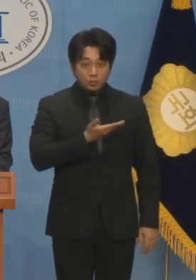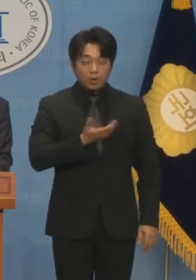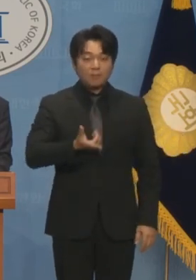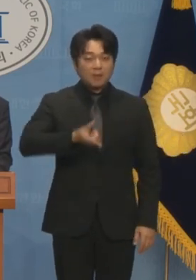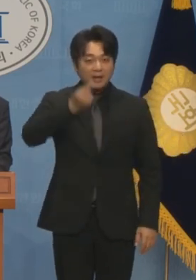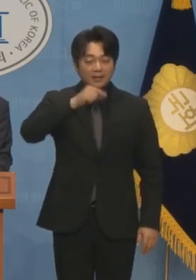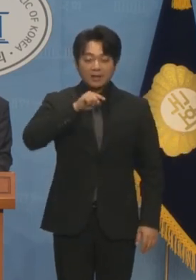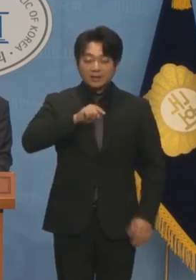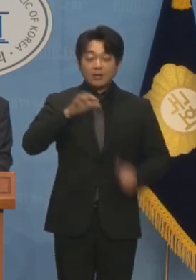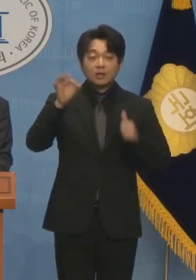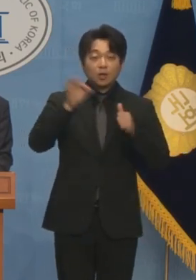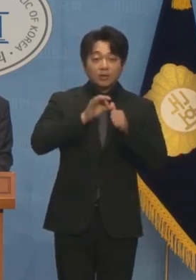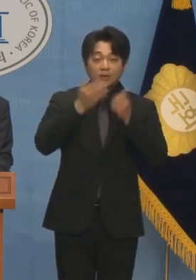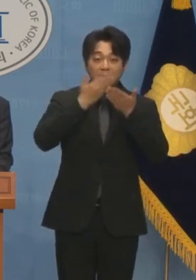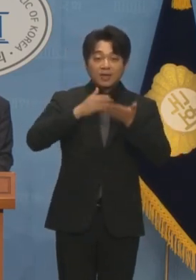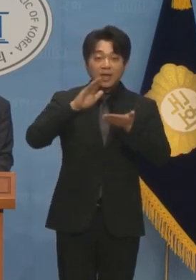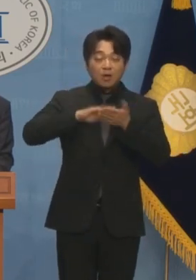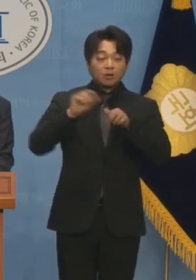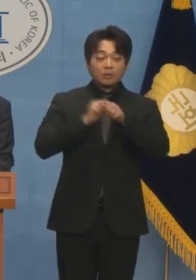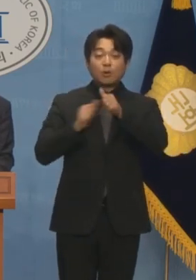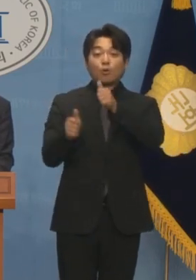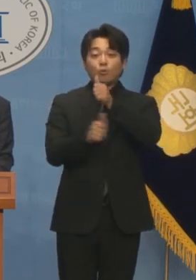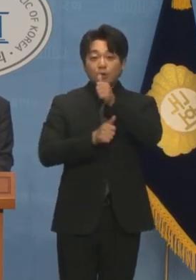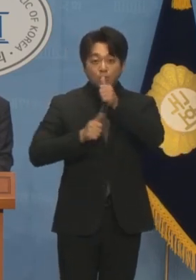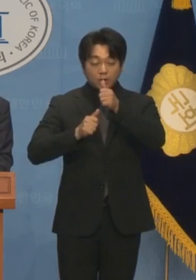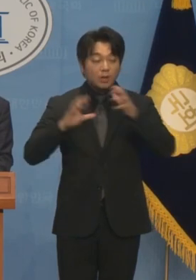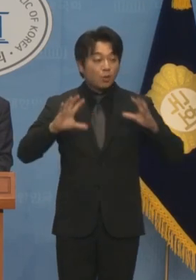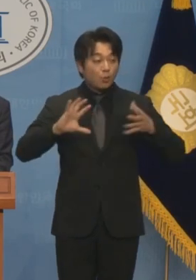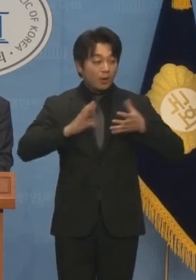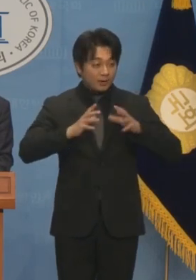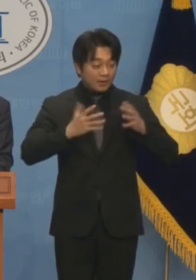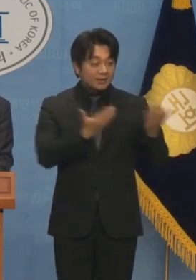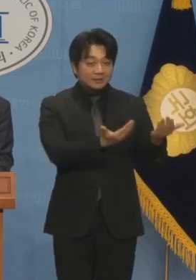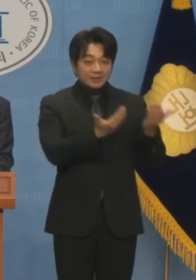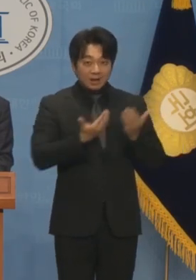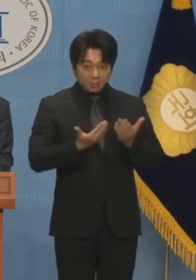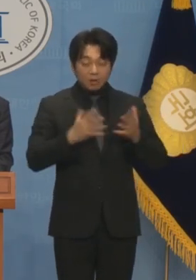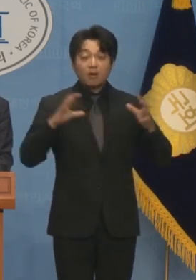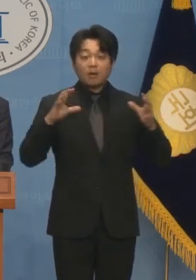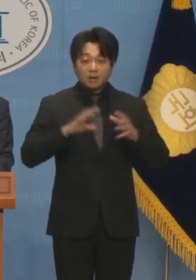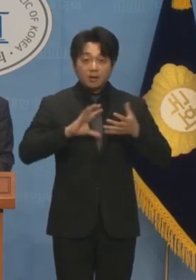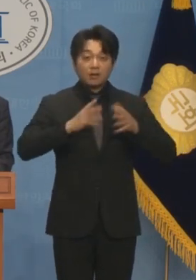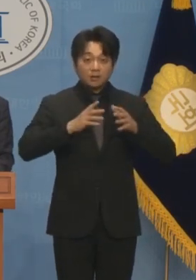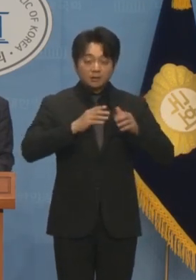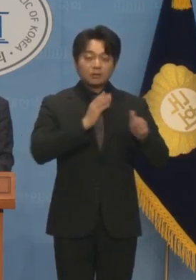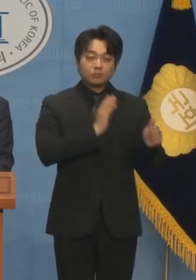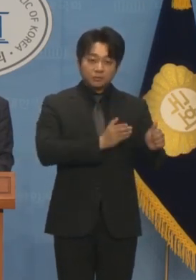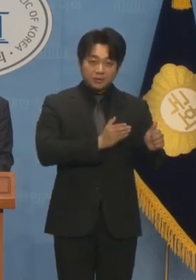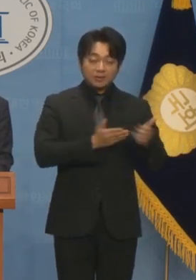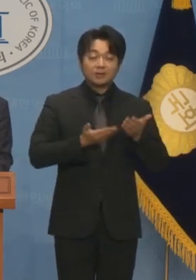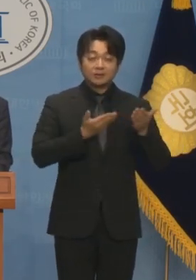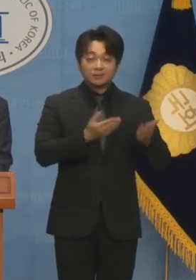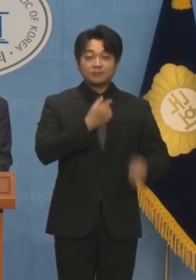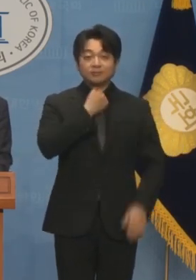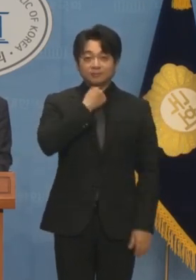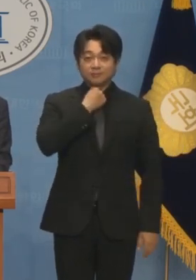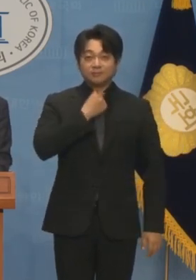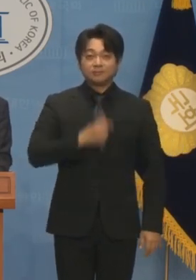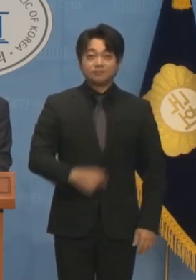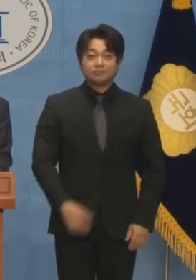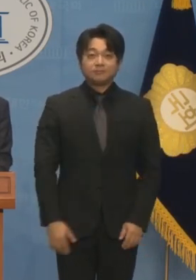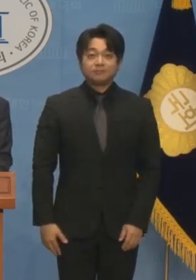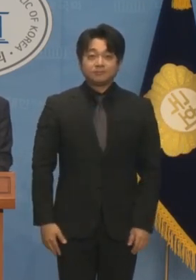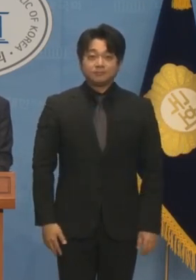국회 연금개혁 특별위원회 논의에 참여해서 성과를 낼 수 있도록 적극적 자세를